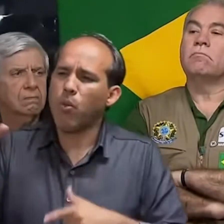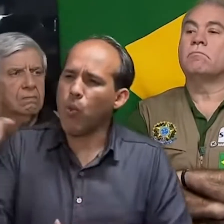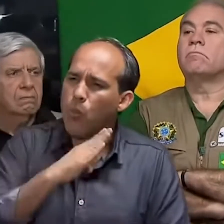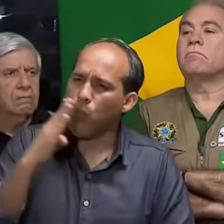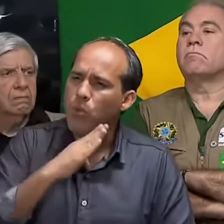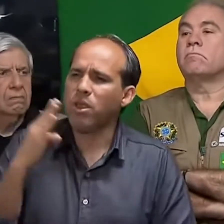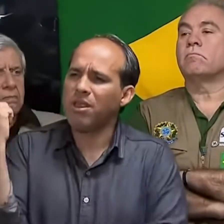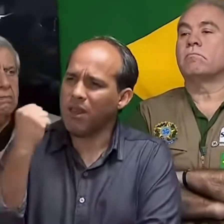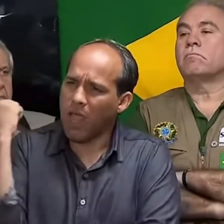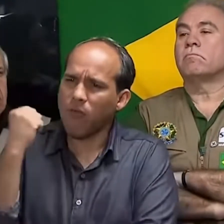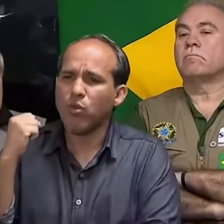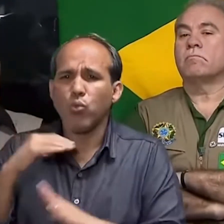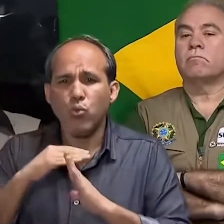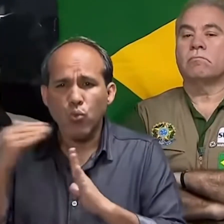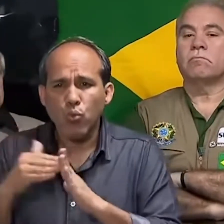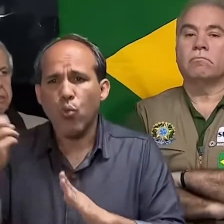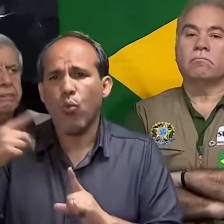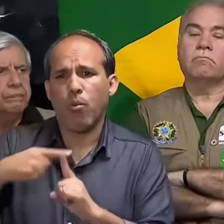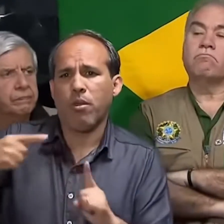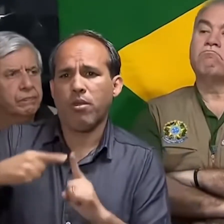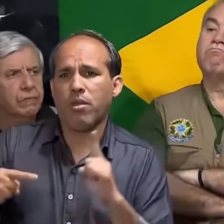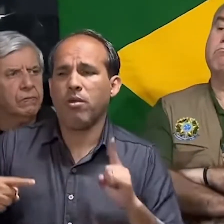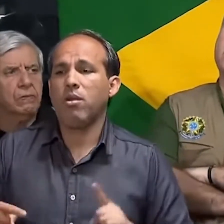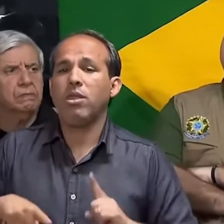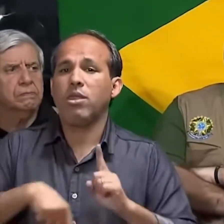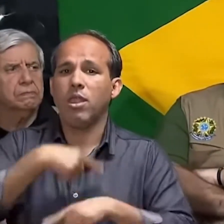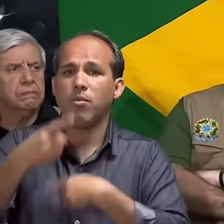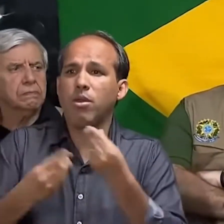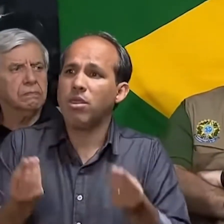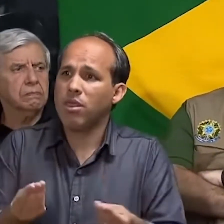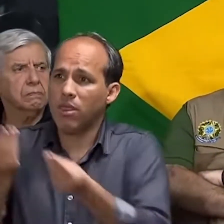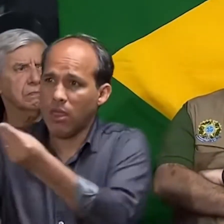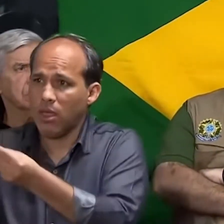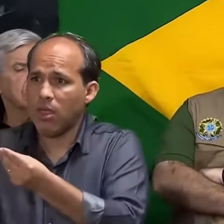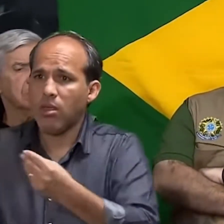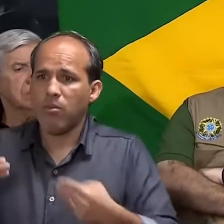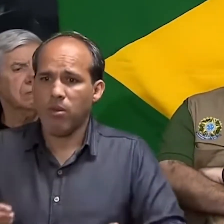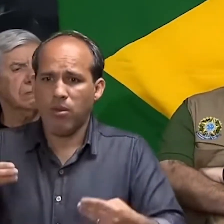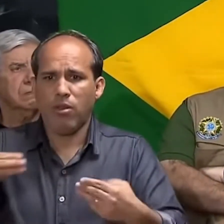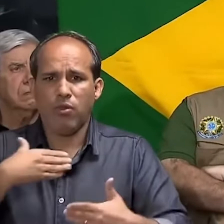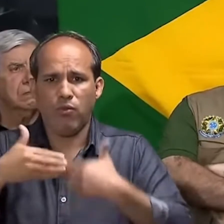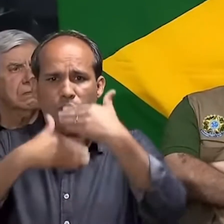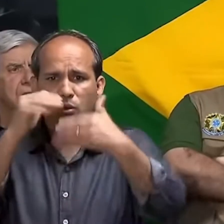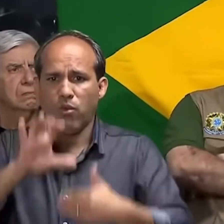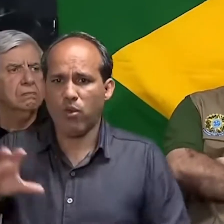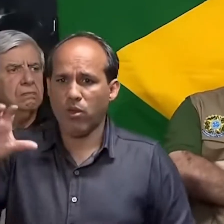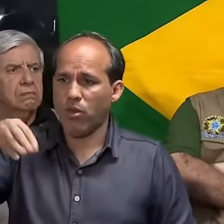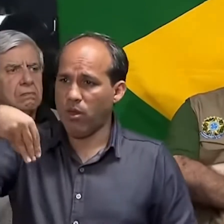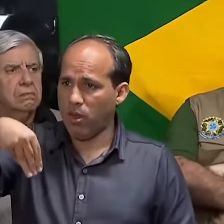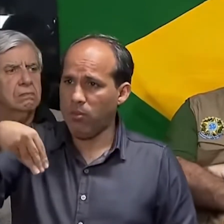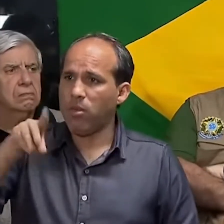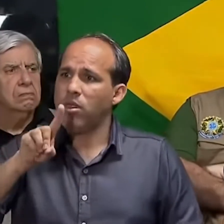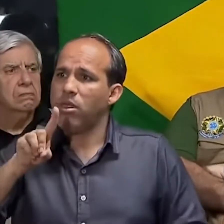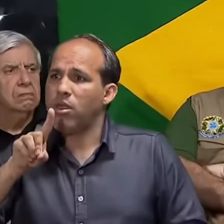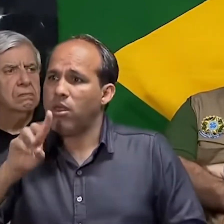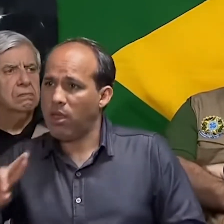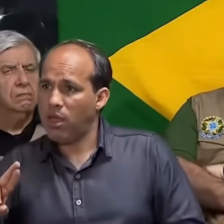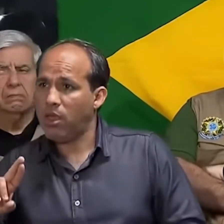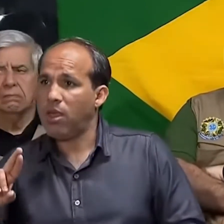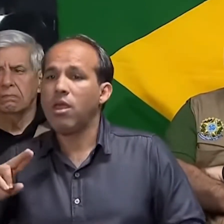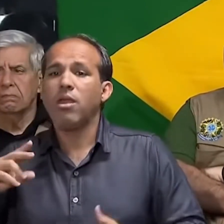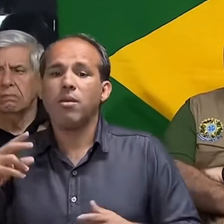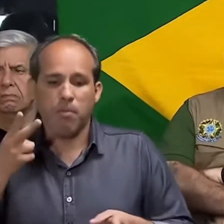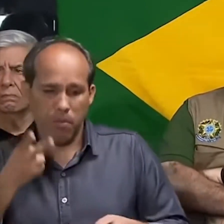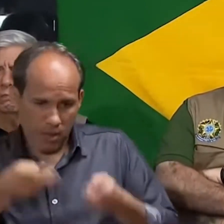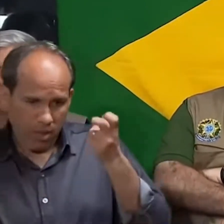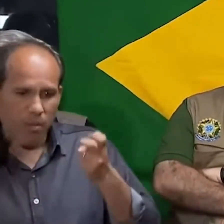parcial em seu município isso segue para o Dr o ministério 90 Regional ele